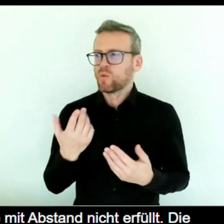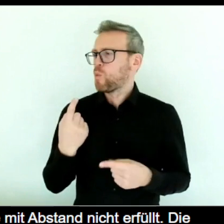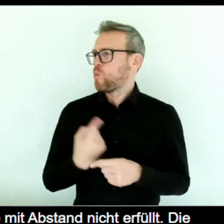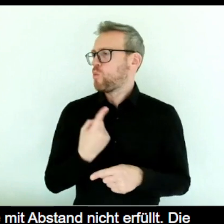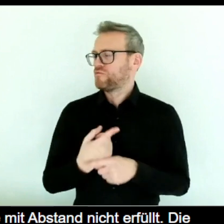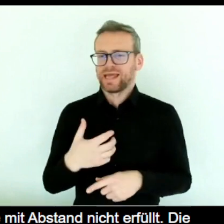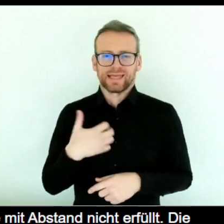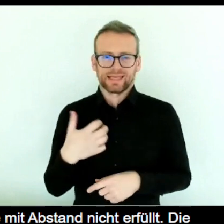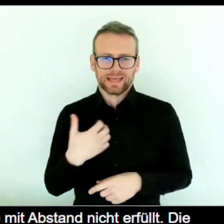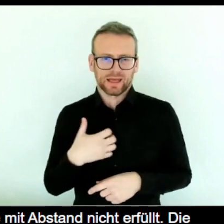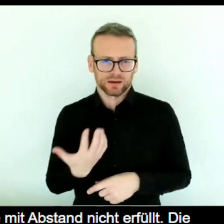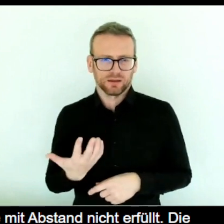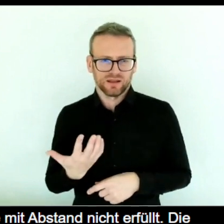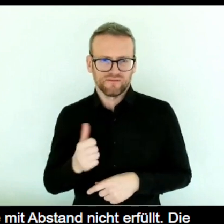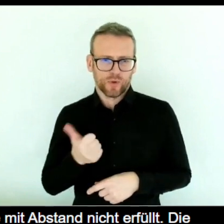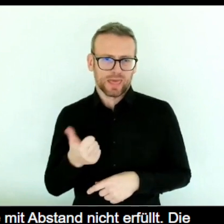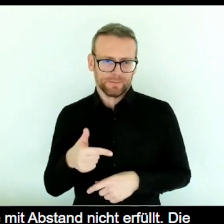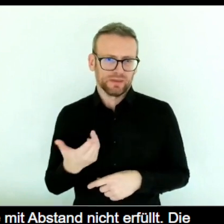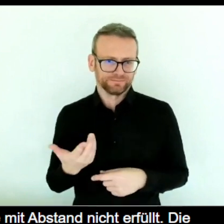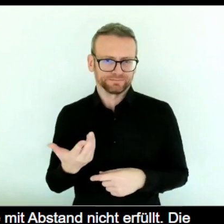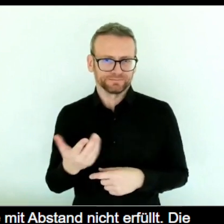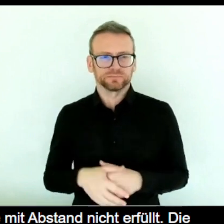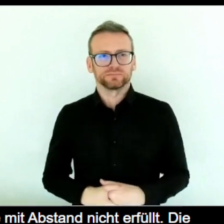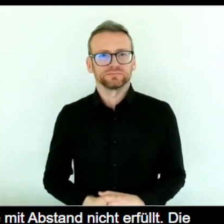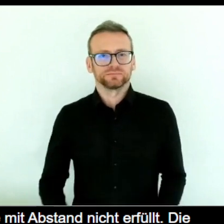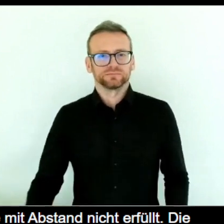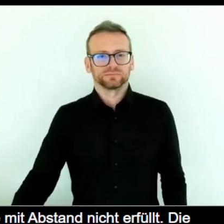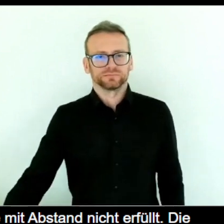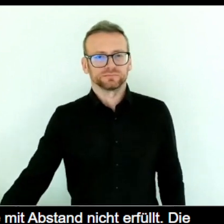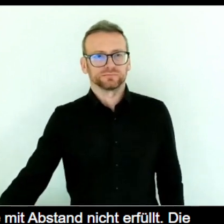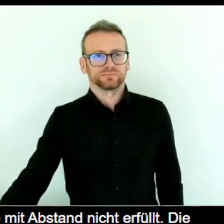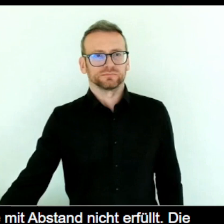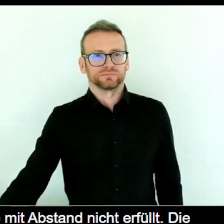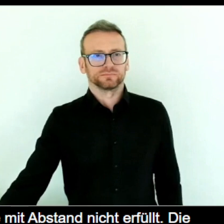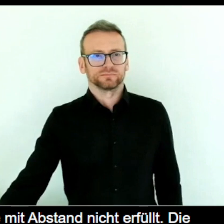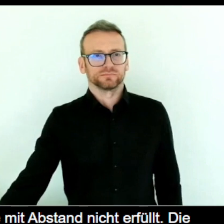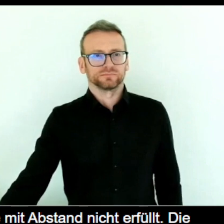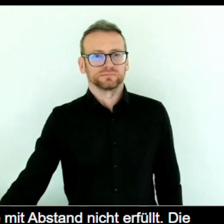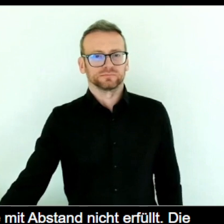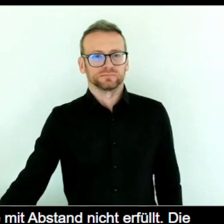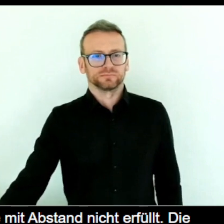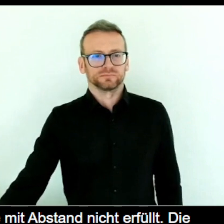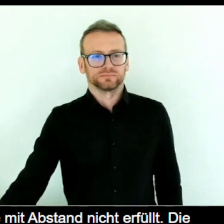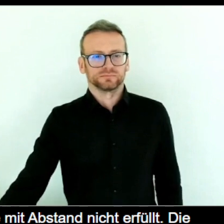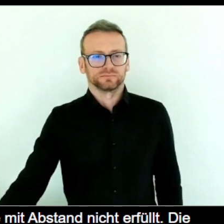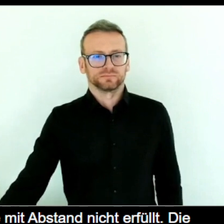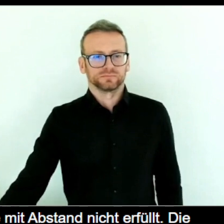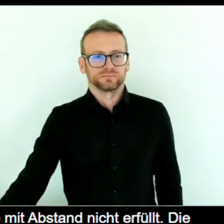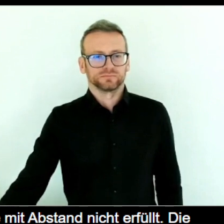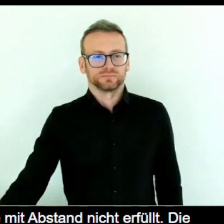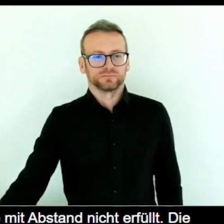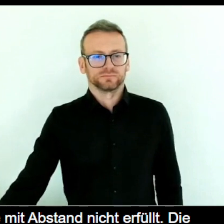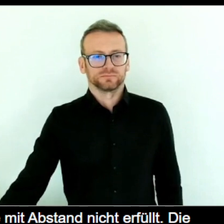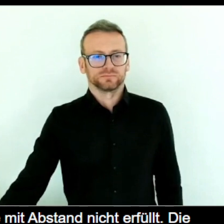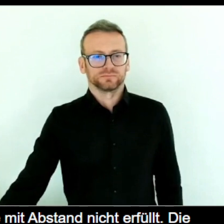Megahertz Vergabe dann bis 2025 nicht mehr teuer versteigert wird, wobei viel Geld in die